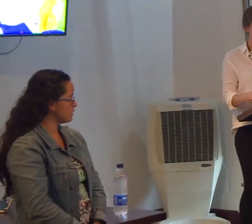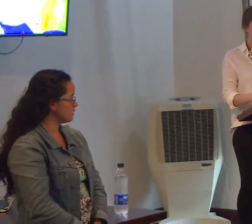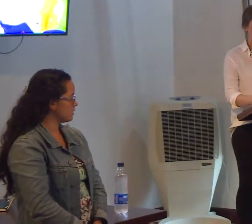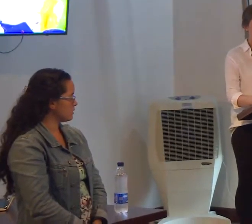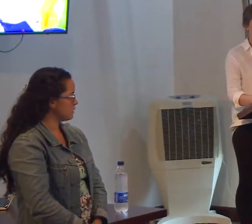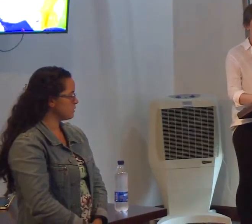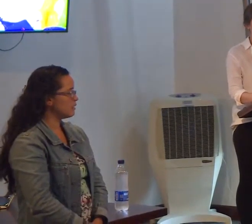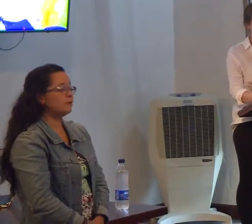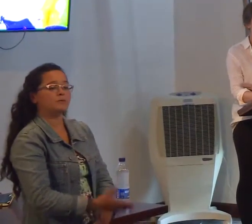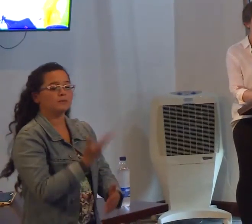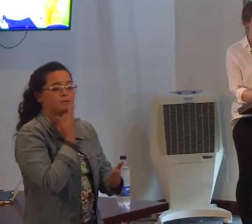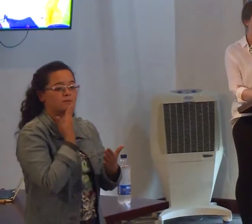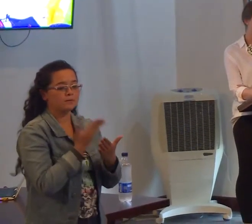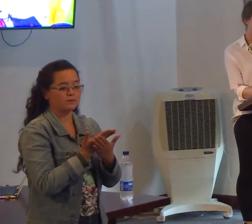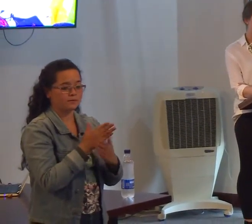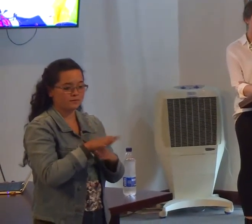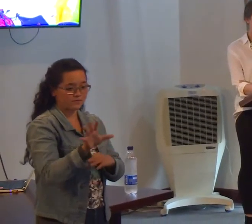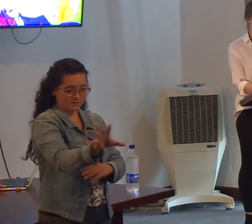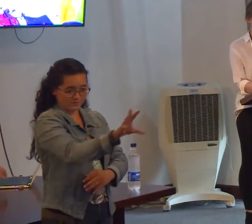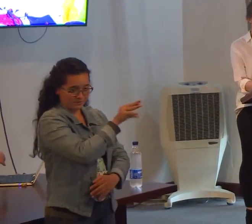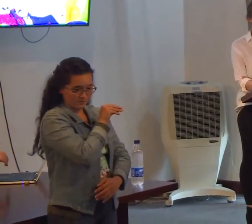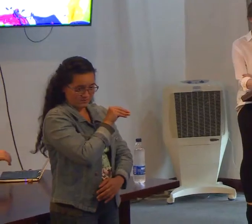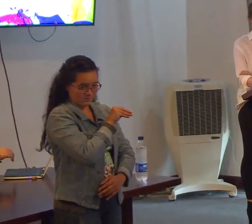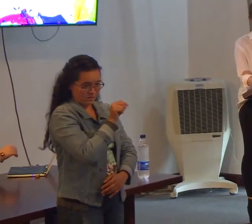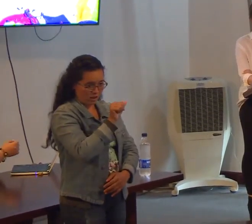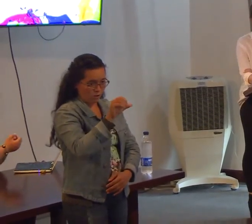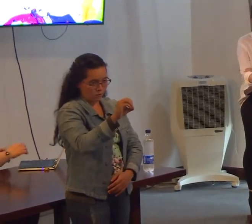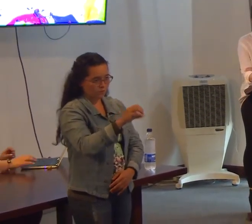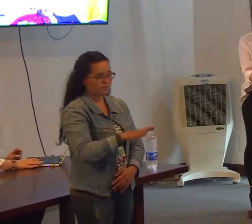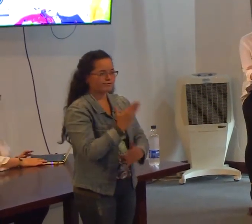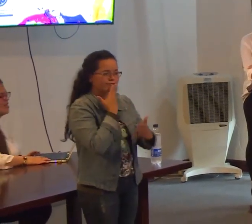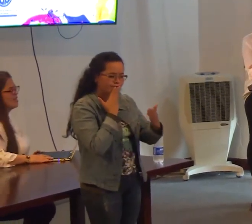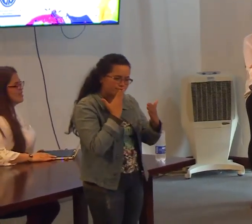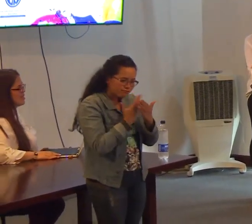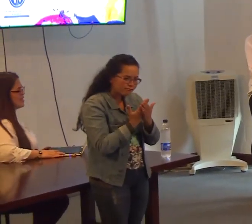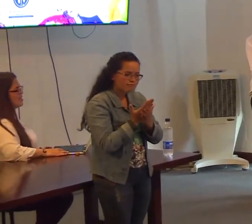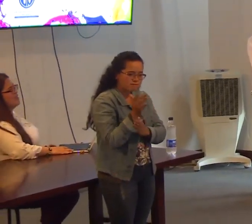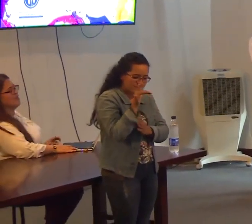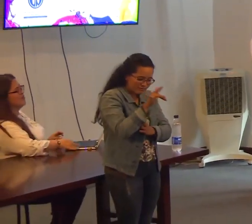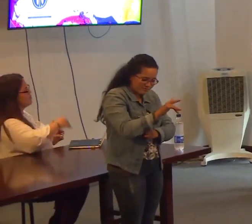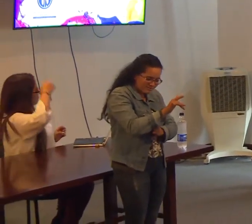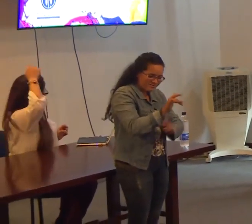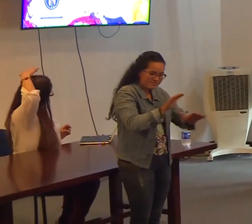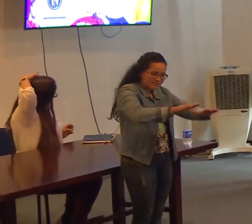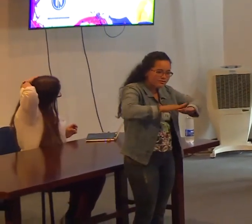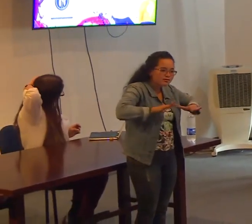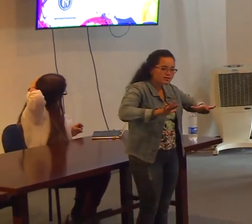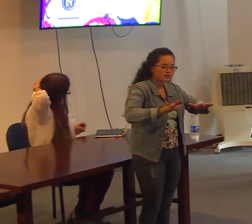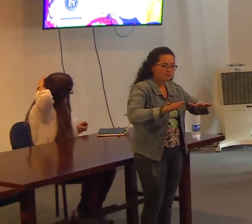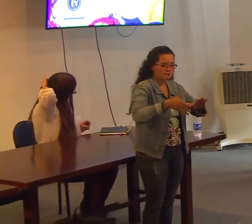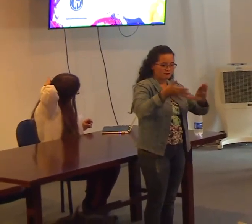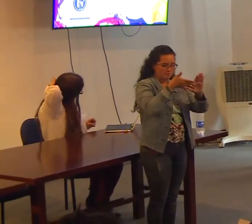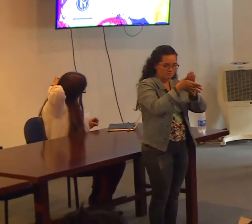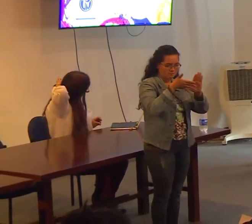Bueno, muy buenas tardes a todos y a todas. Les damos las gracias por ser partícipes de este espacio de